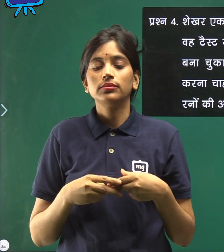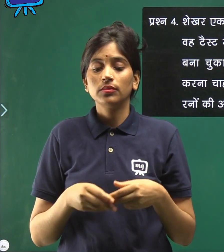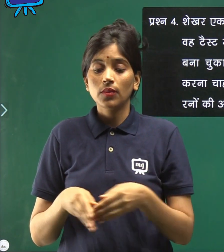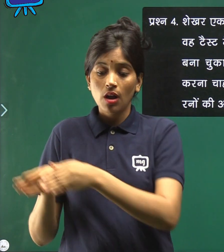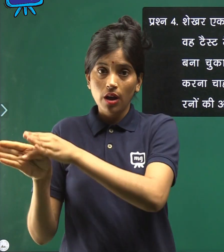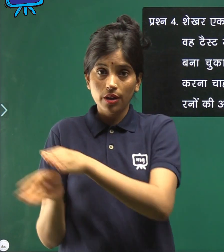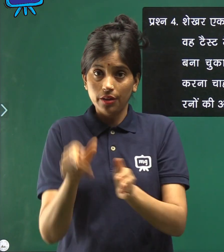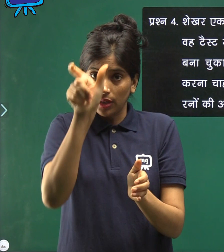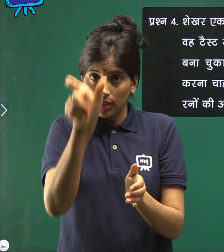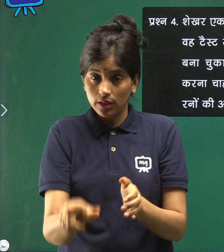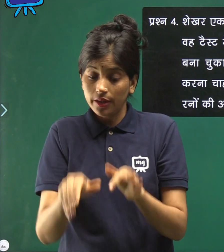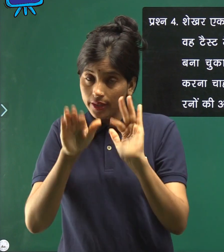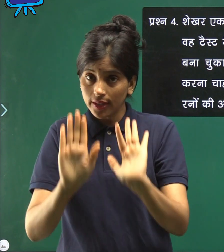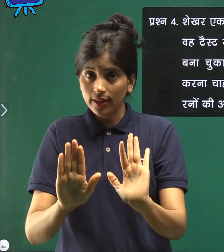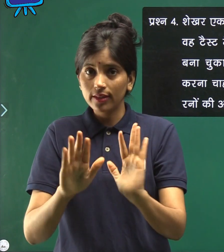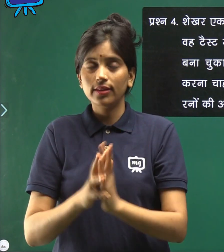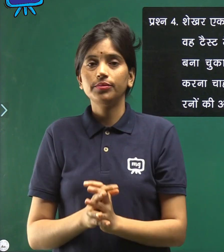क्रिकेट खिलाड़ी है।